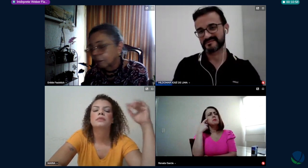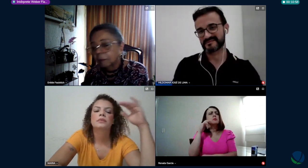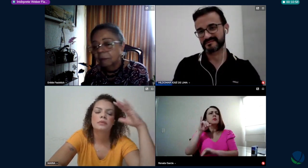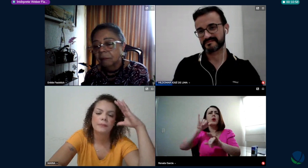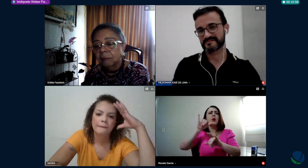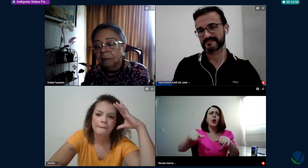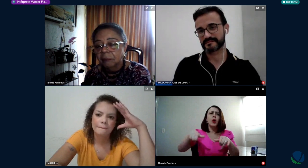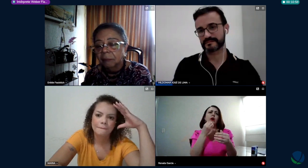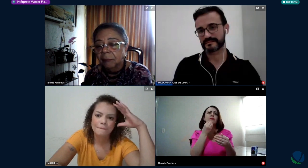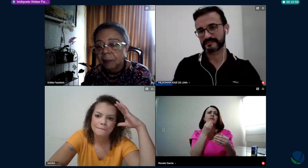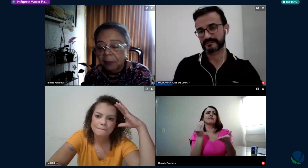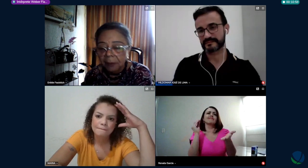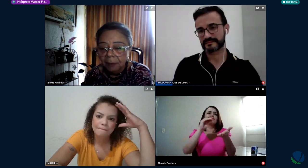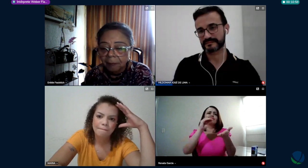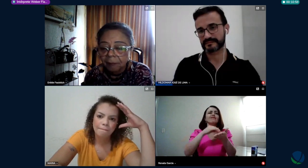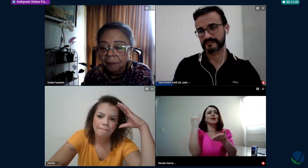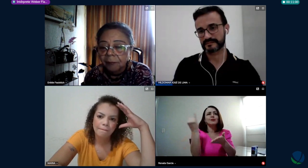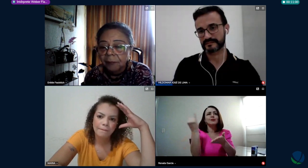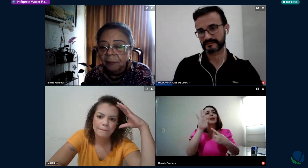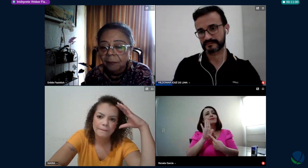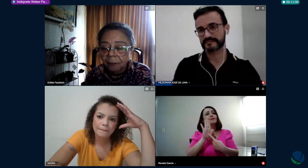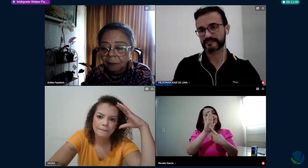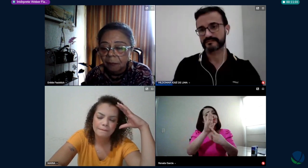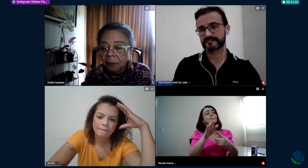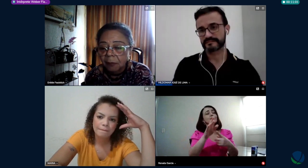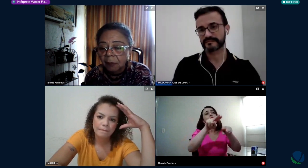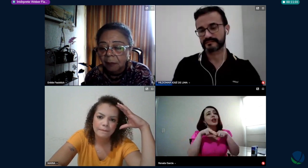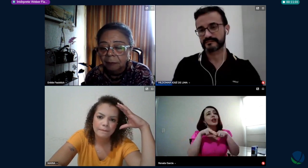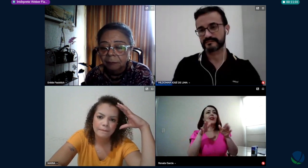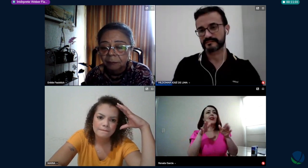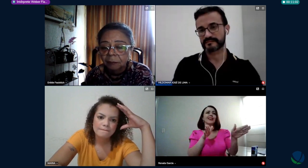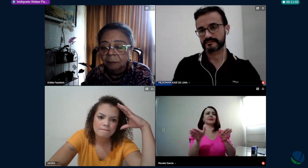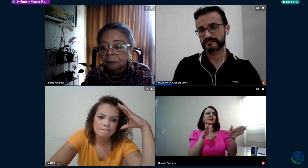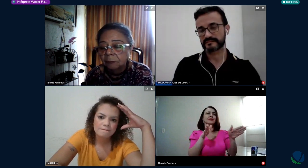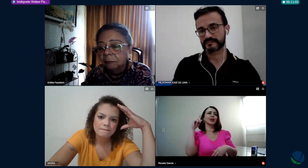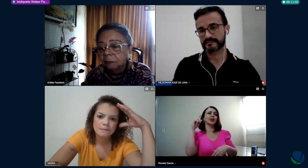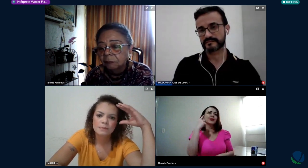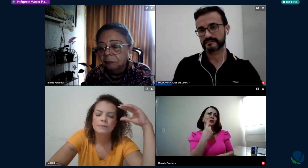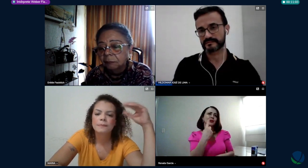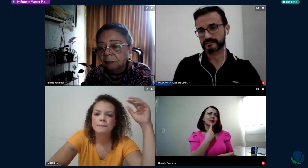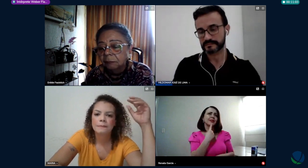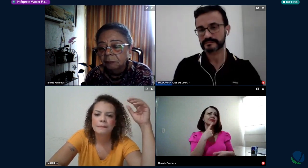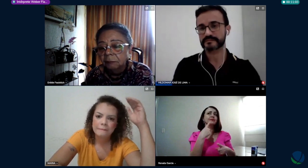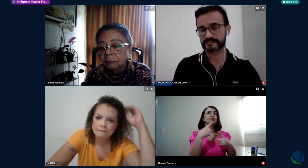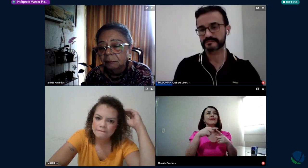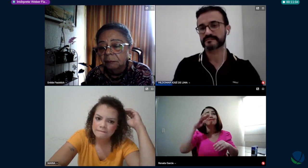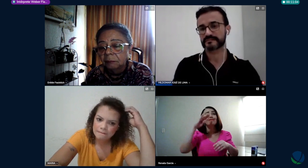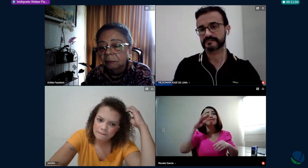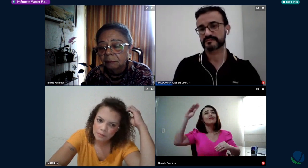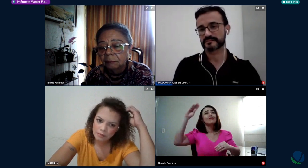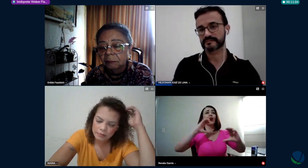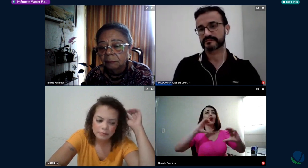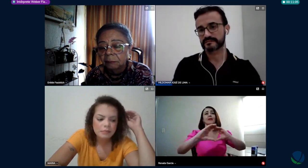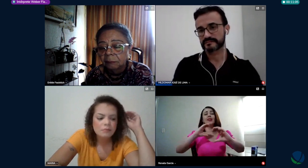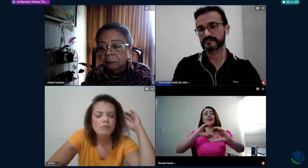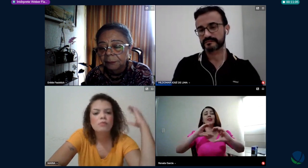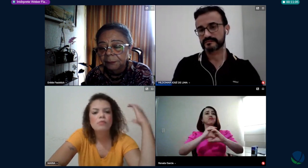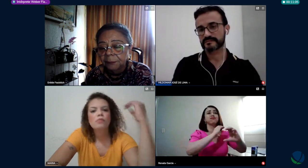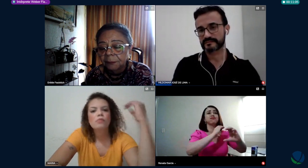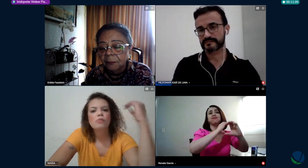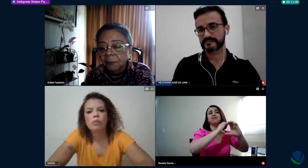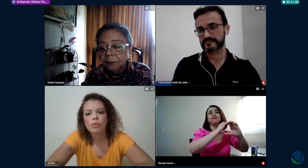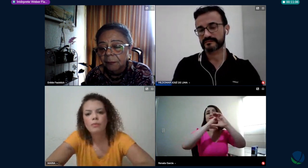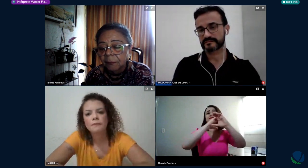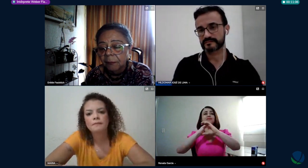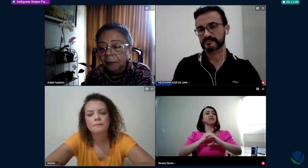milhões, eu acredito, né? E aí eu acho que seria importante a gente ter essas informações, esses dados, para